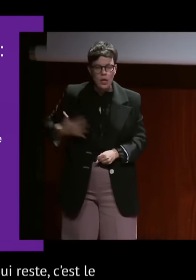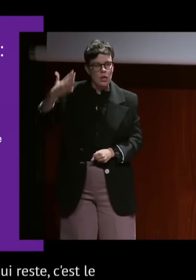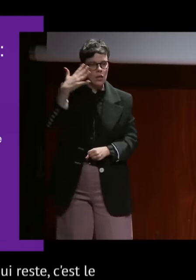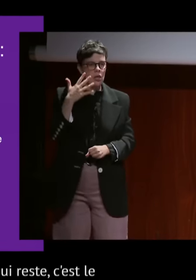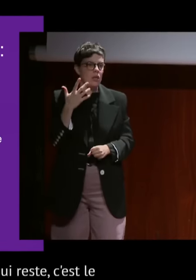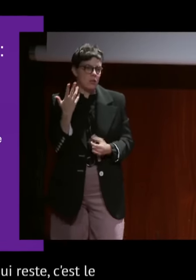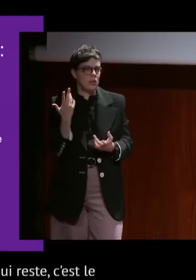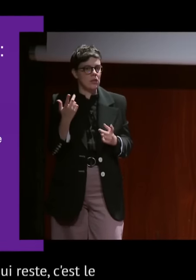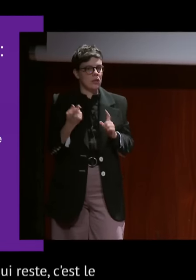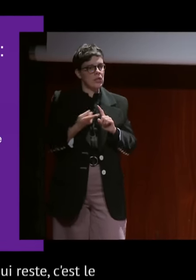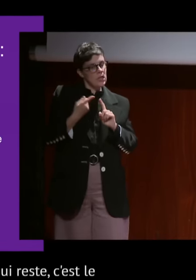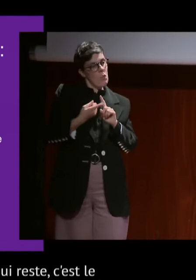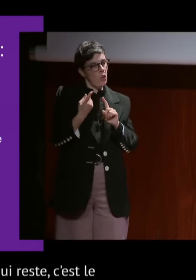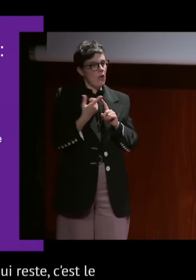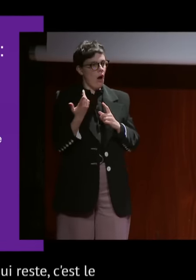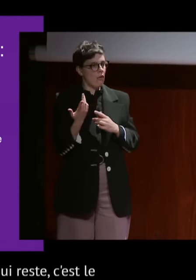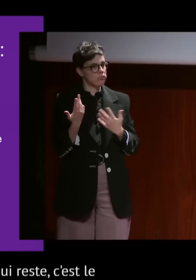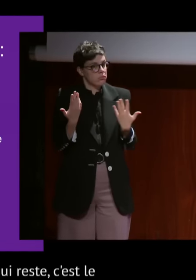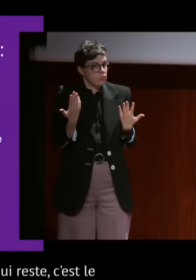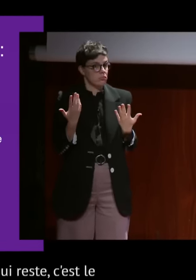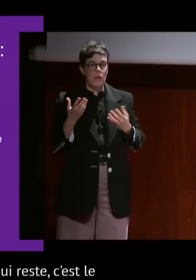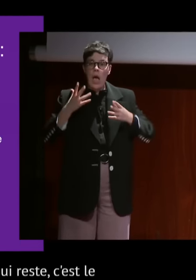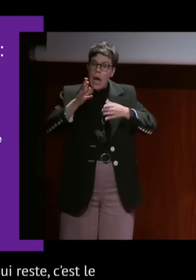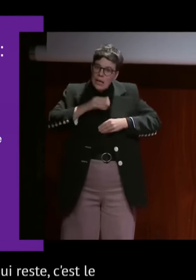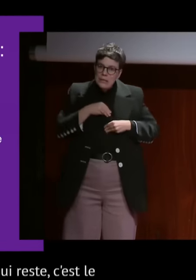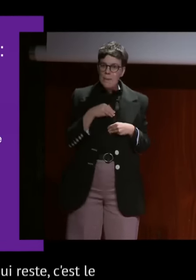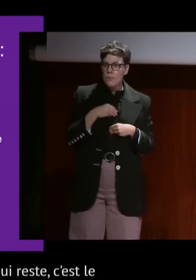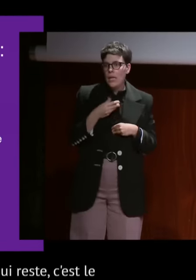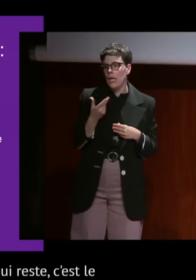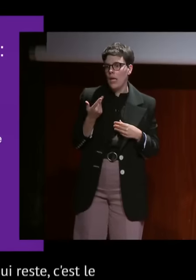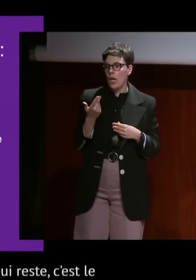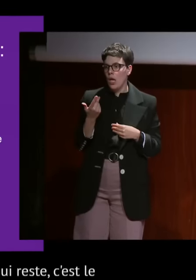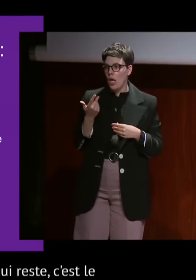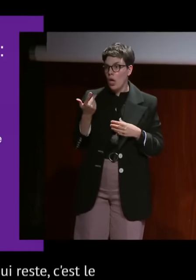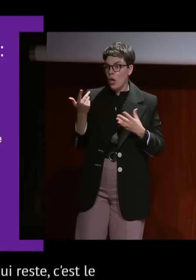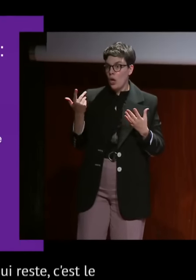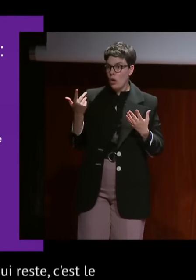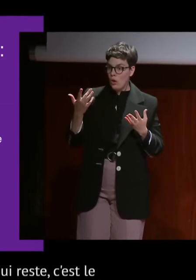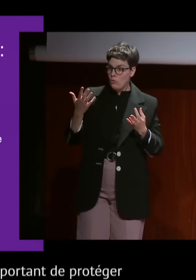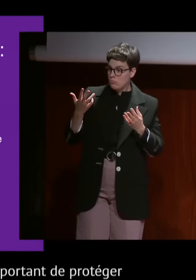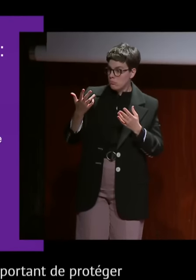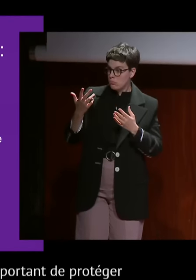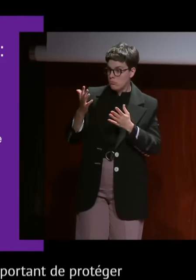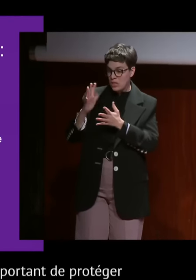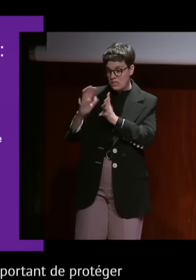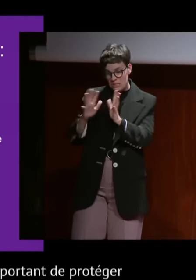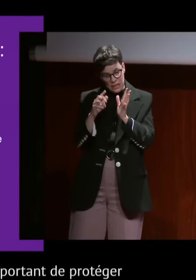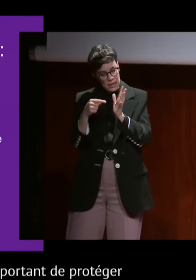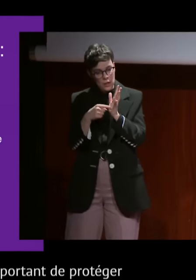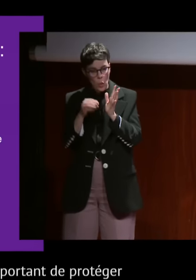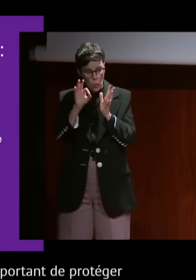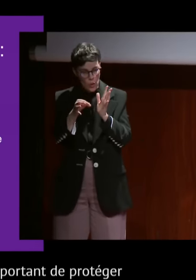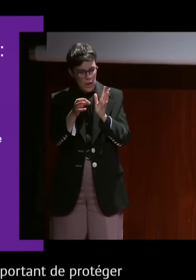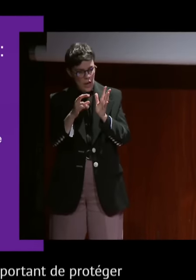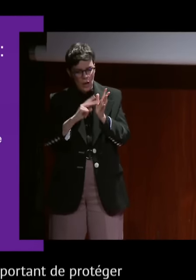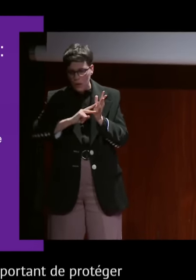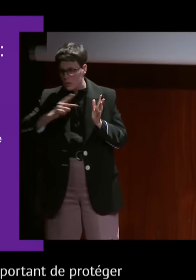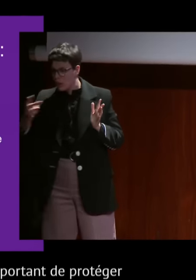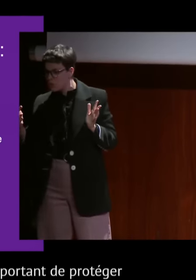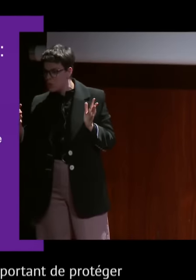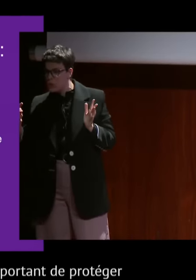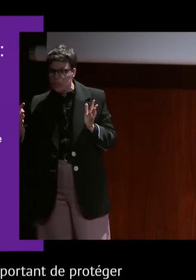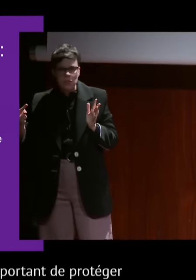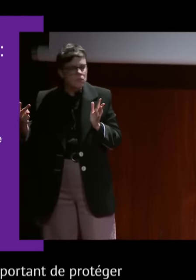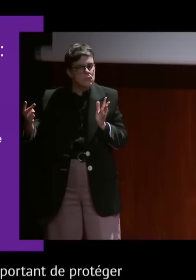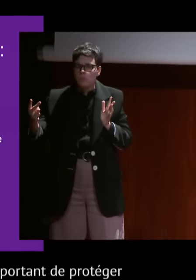les traces, toute son entièreté, et d'accepter ça. Voilà, la